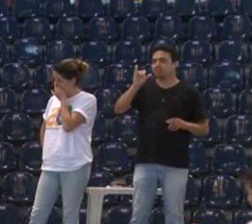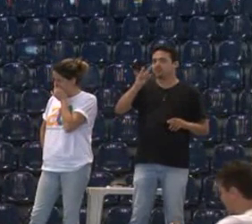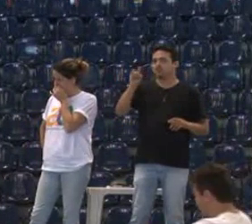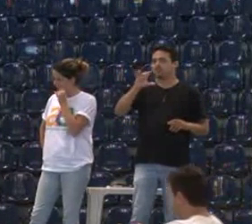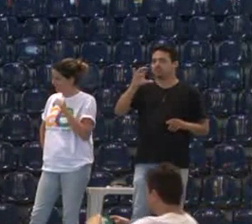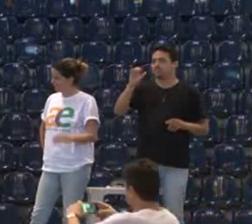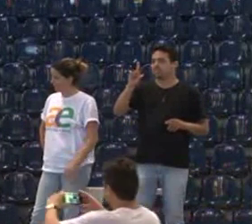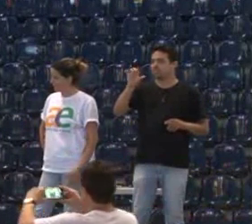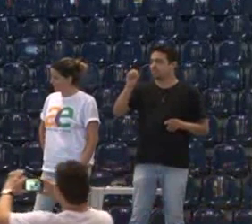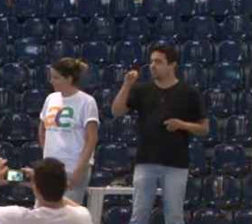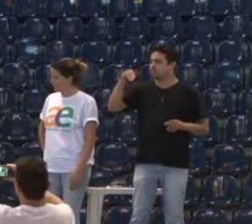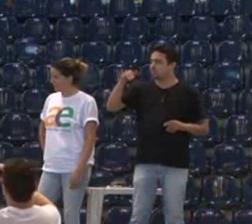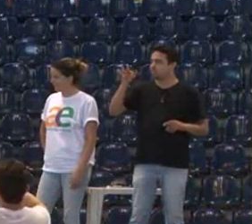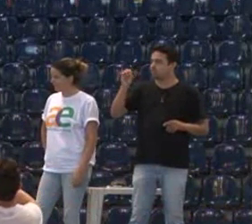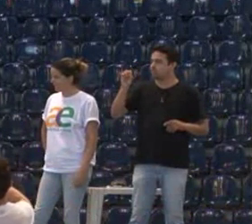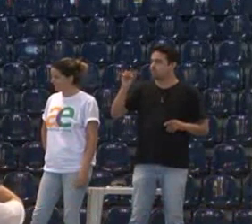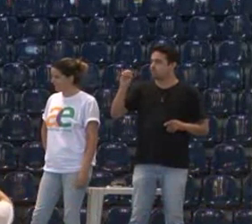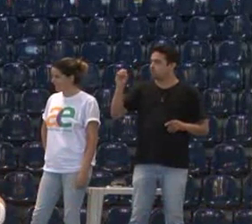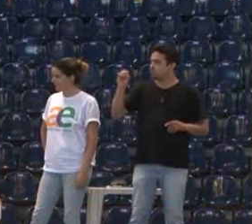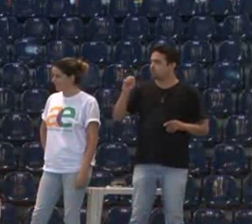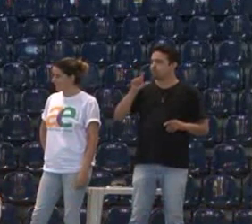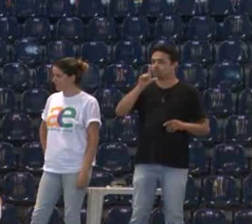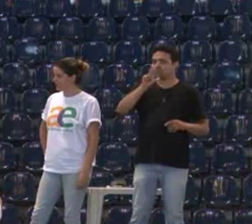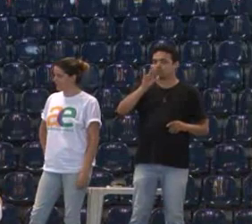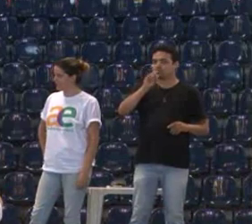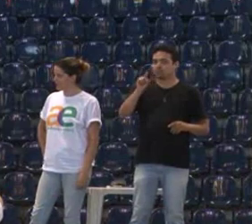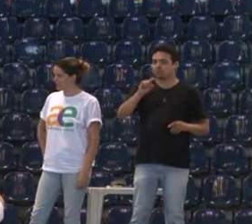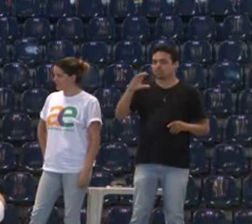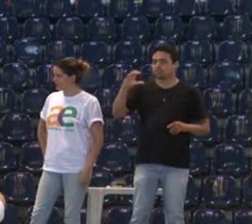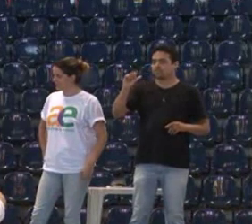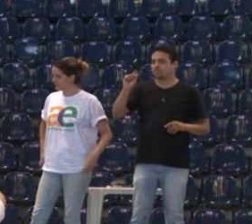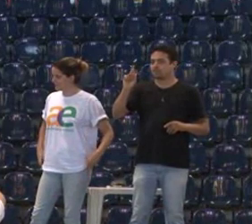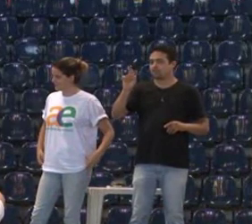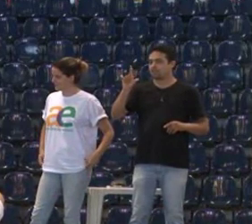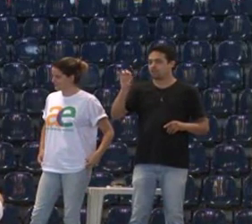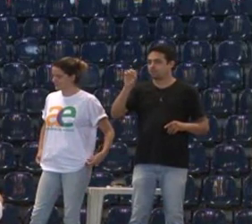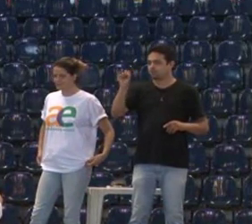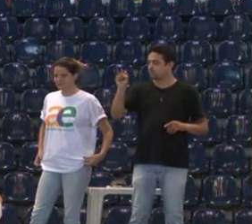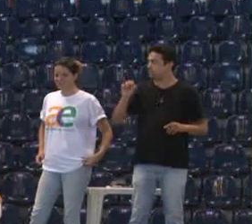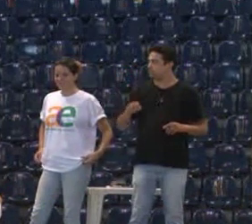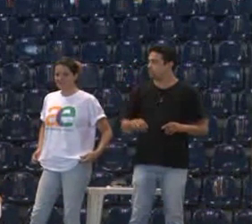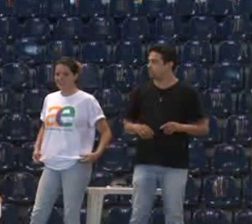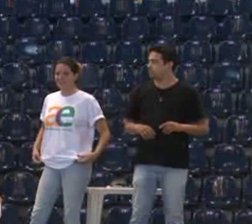matos mitoso é o luís carro tirou a foto luiz carlos